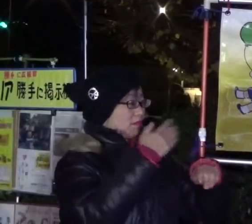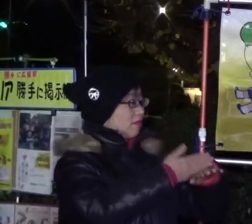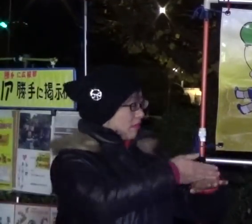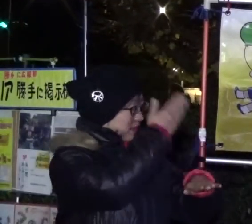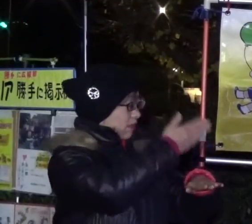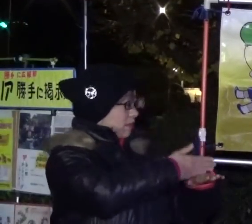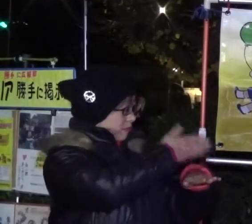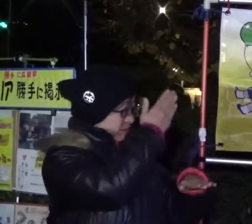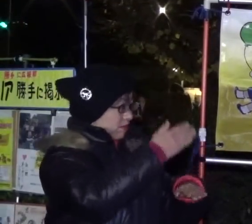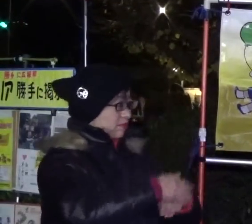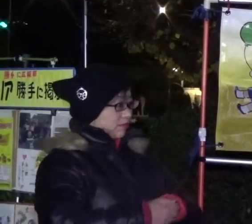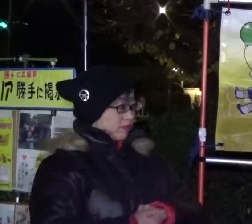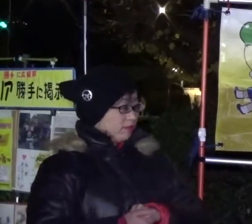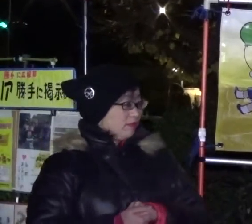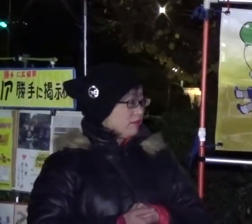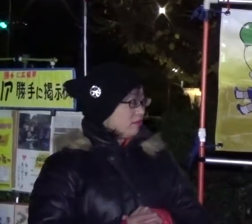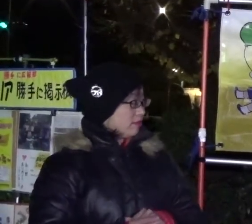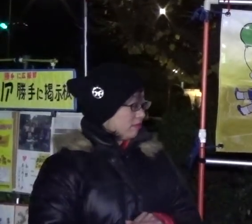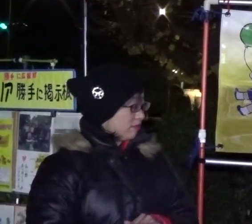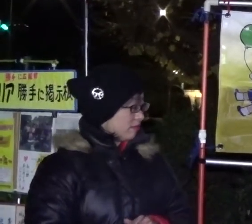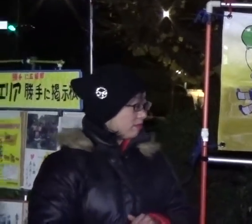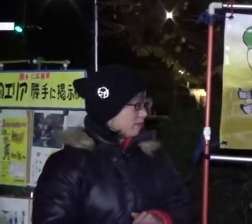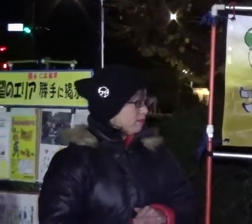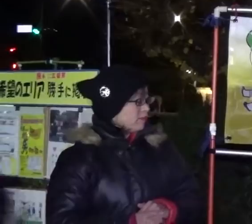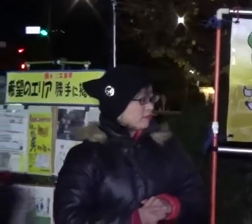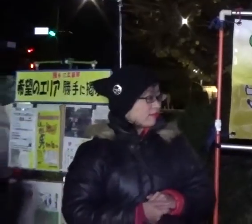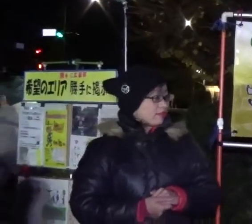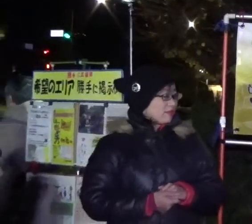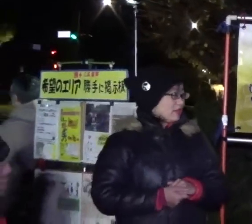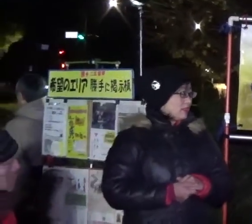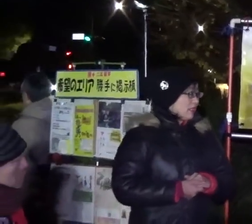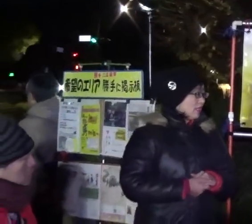。本当に頑張ります。